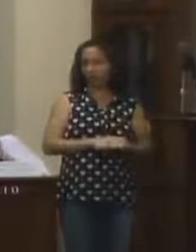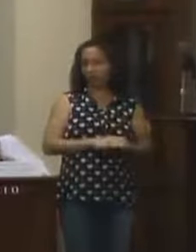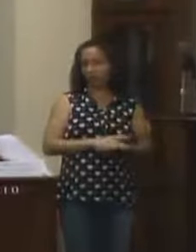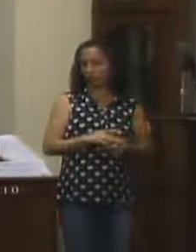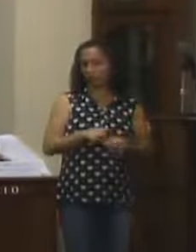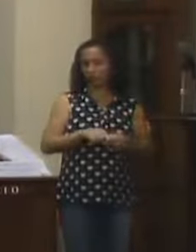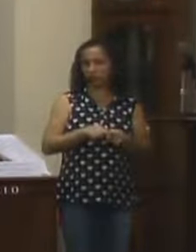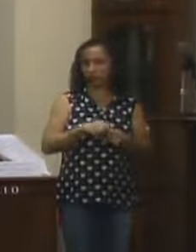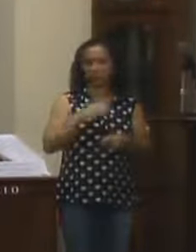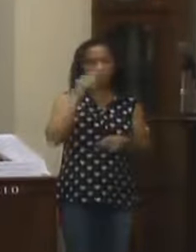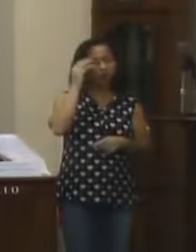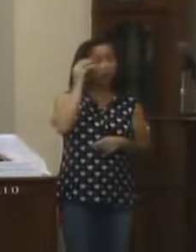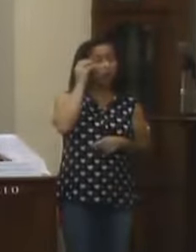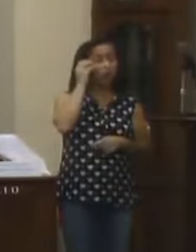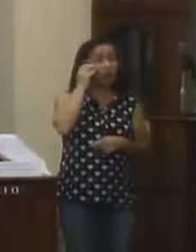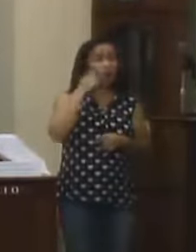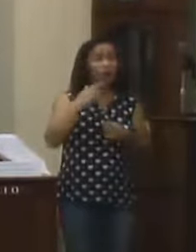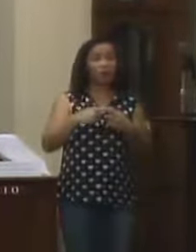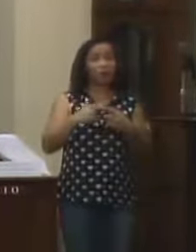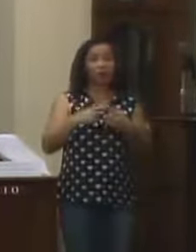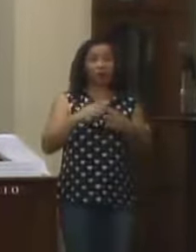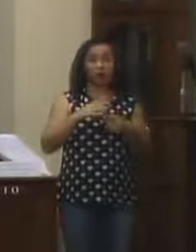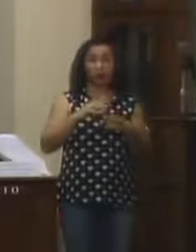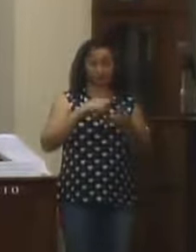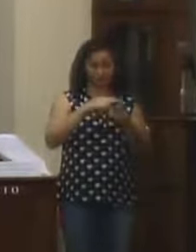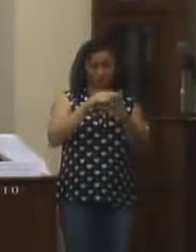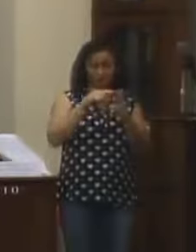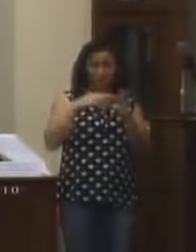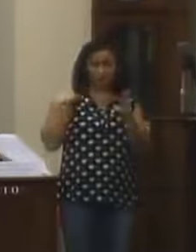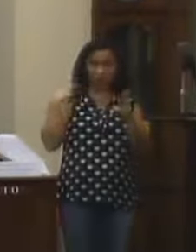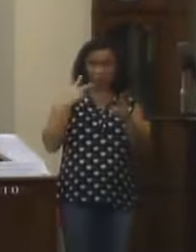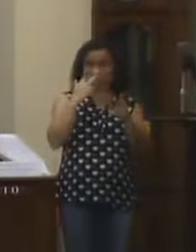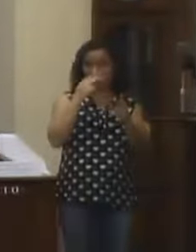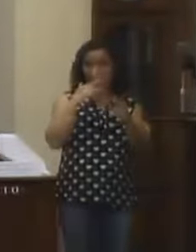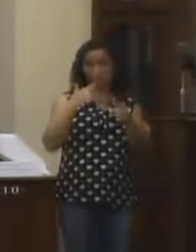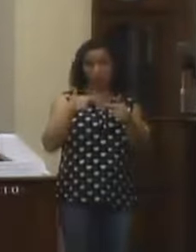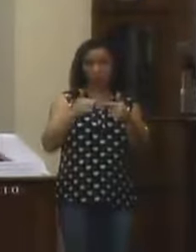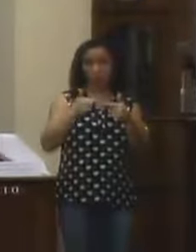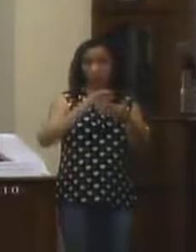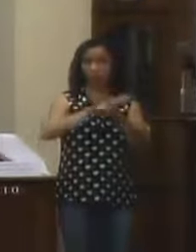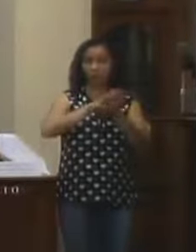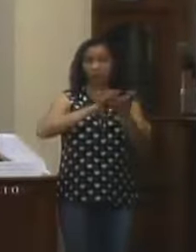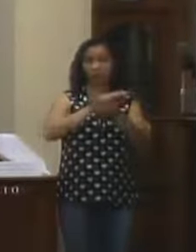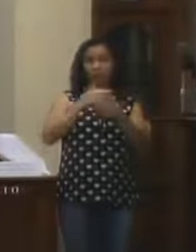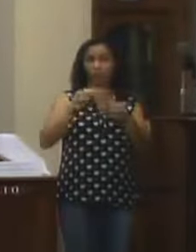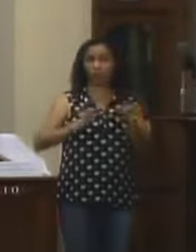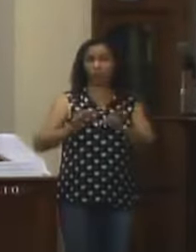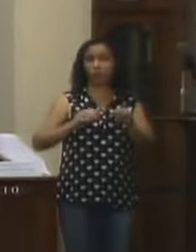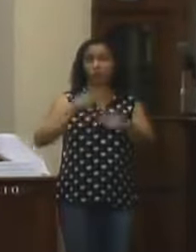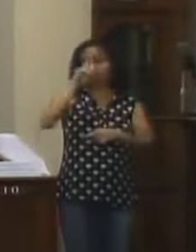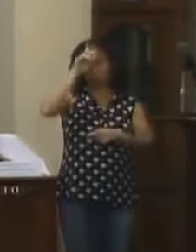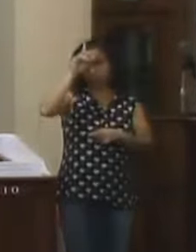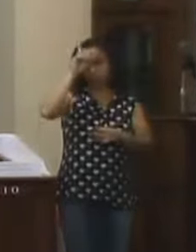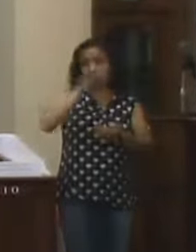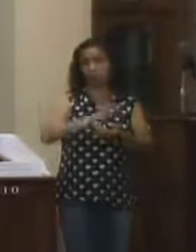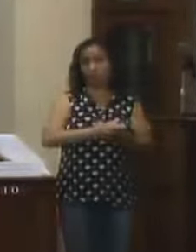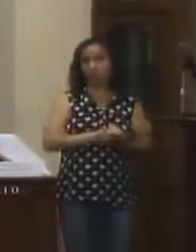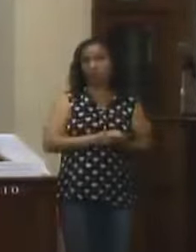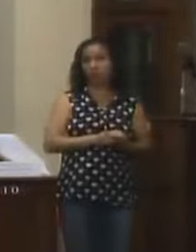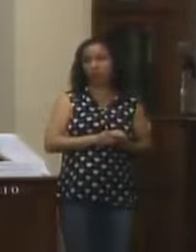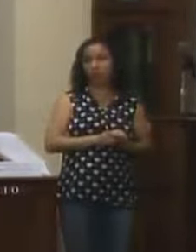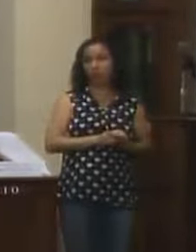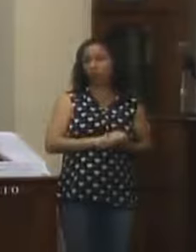aspecto material, manifesta também pela inconstitucionalidade, com fundamento no artigo 49, inciso 3 da LOM e artigo 136, parágrafo 2º,